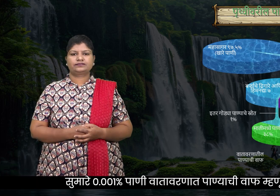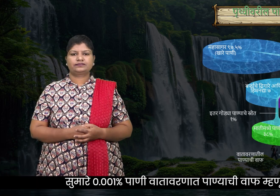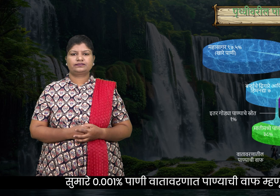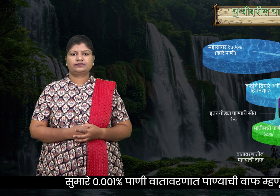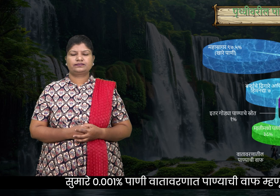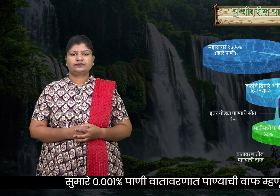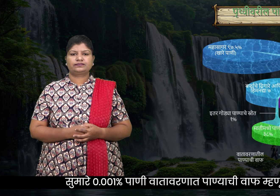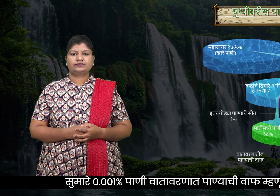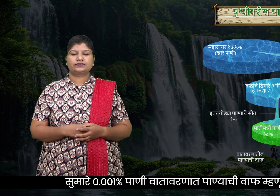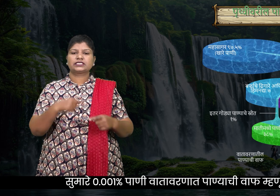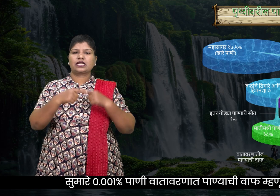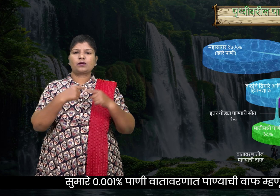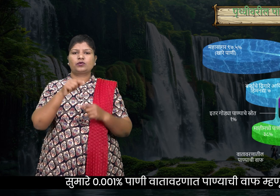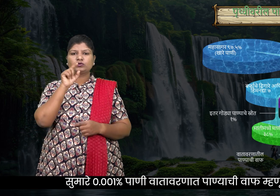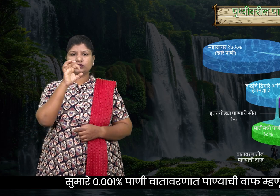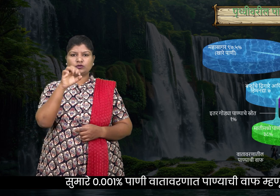सुमारे